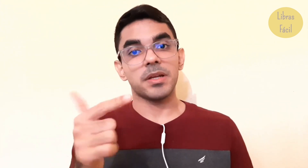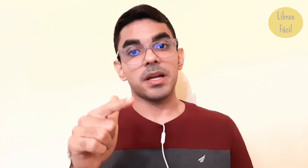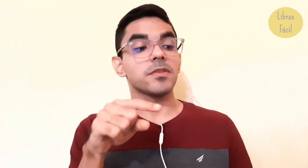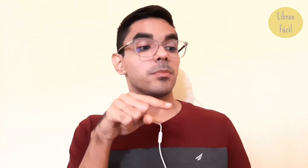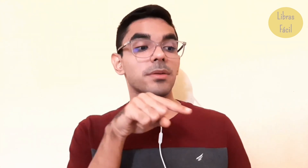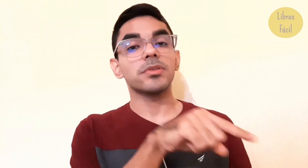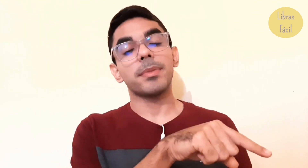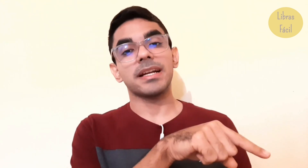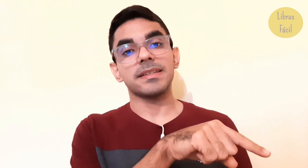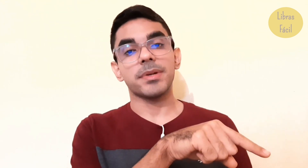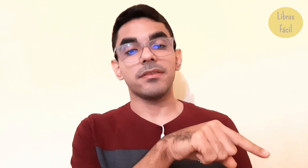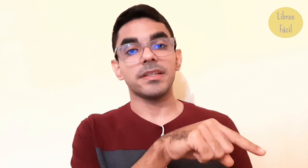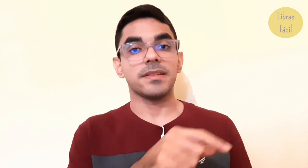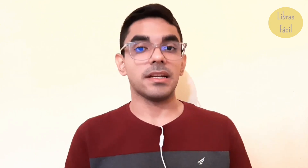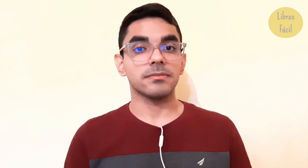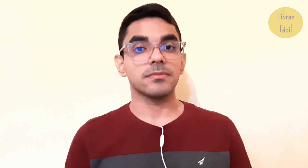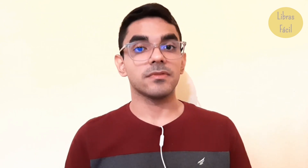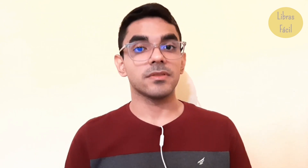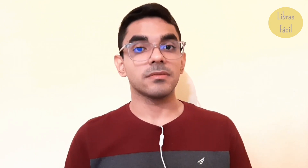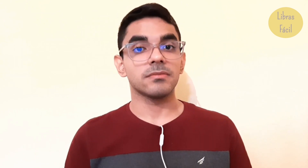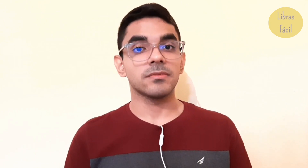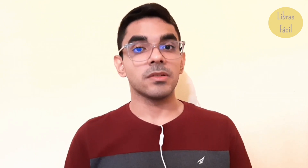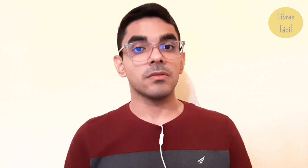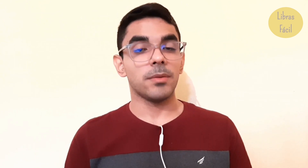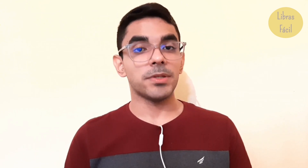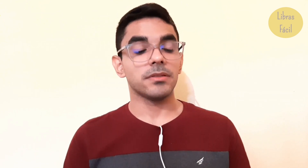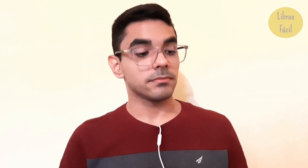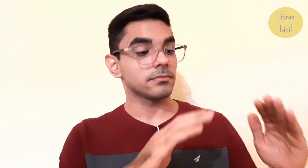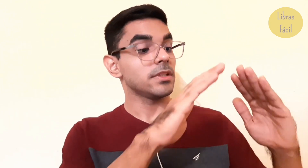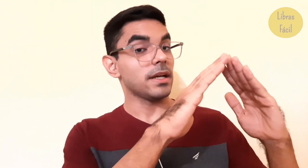você pode apontar para casa para referenciar. Vou repetir. Em casa.